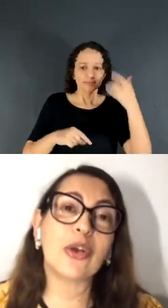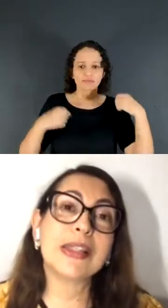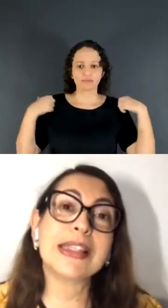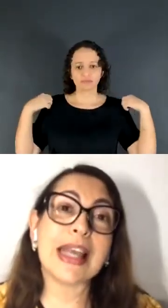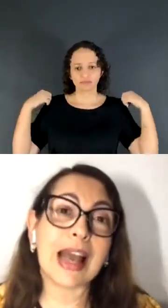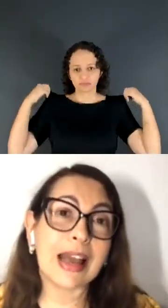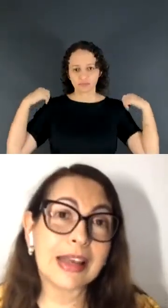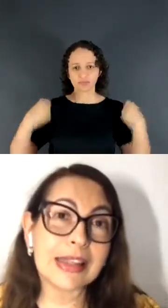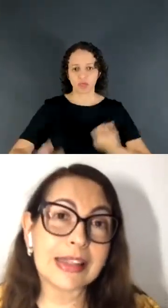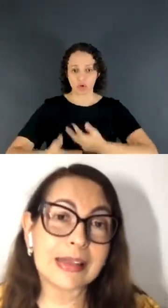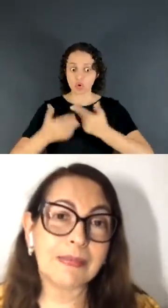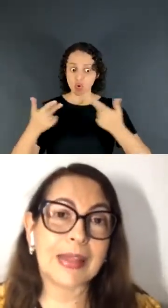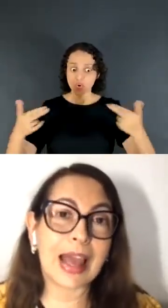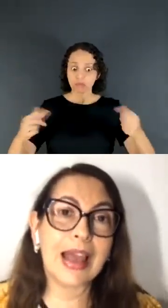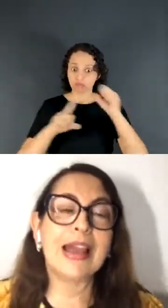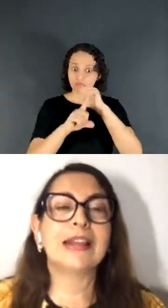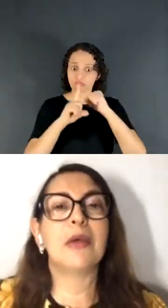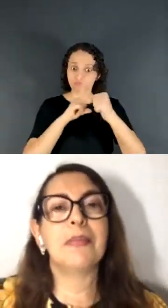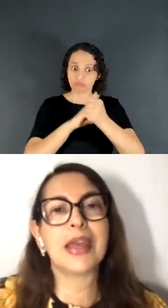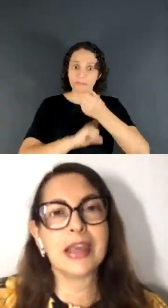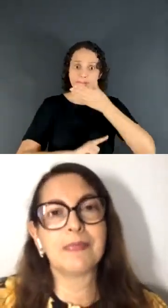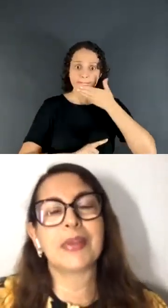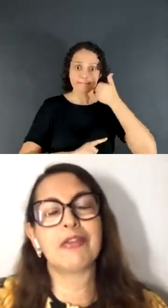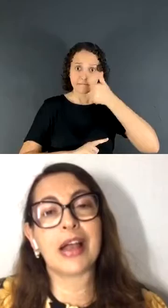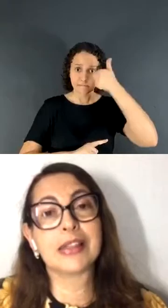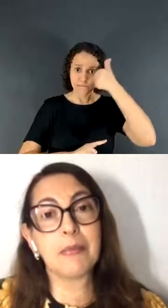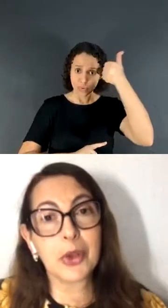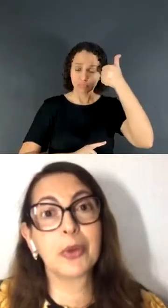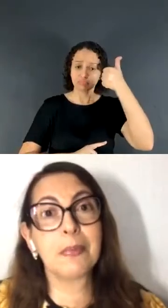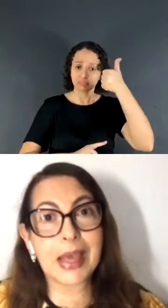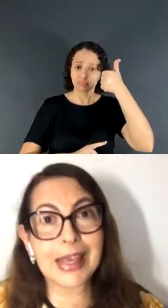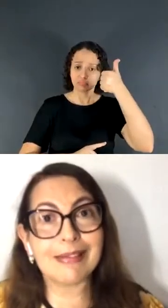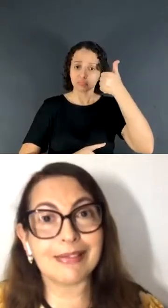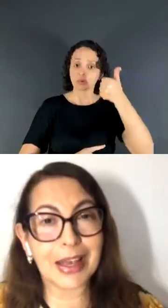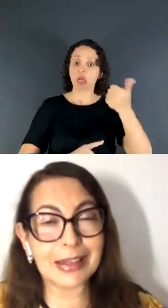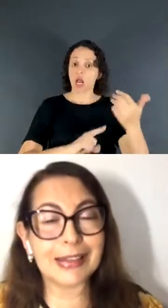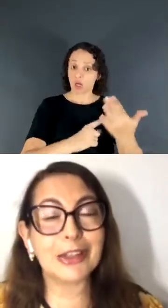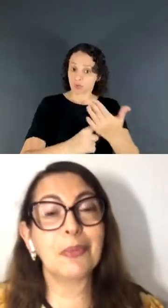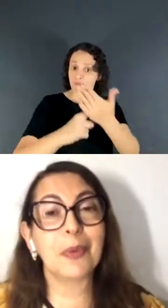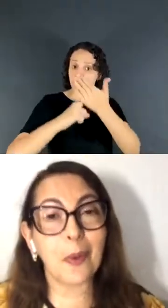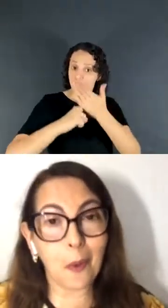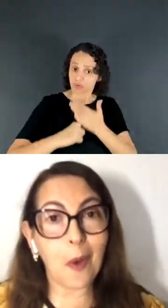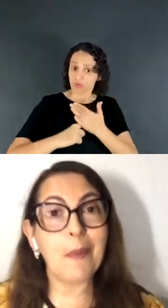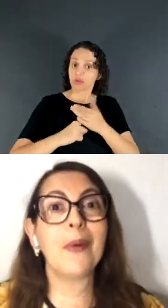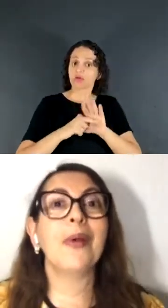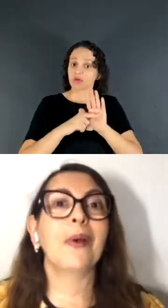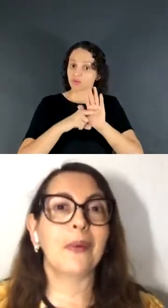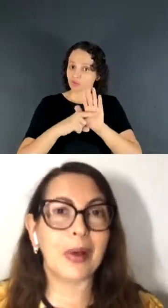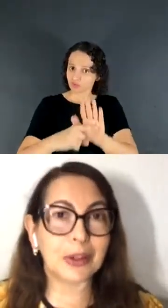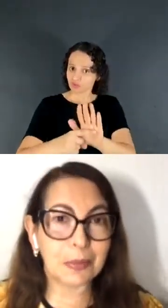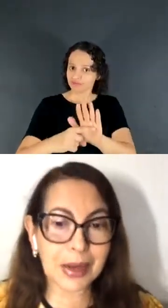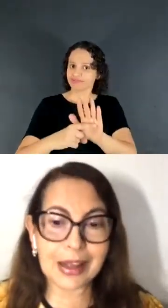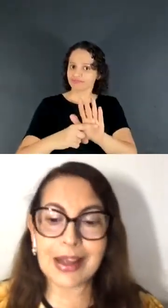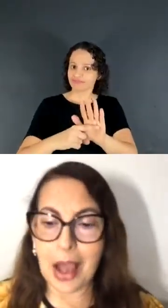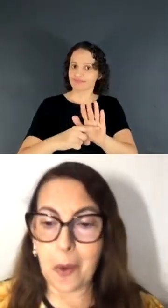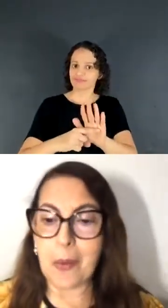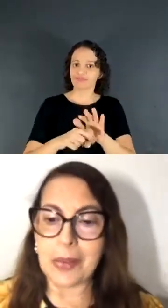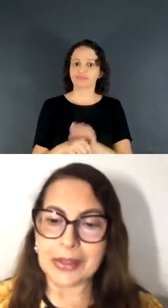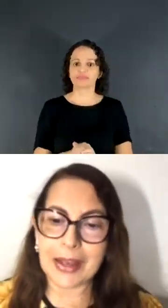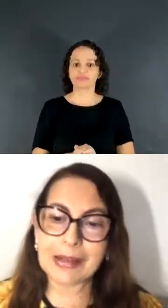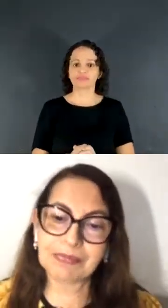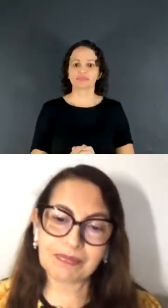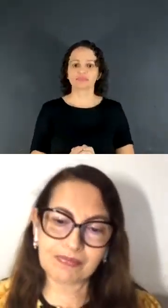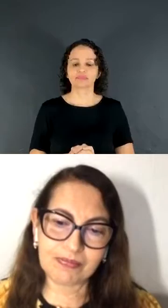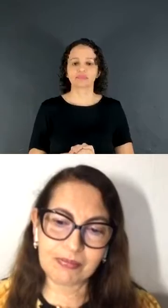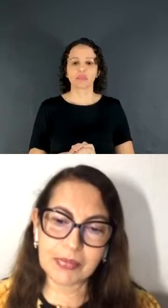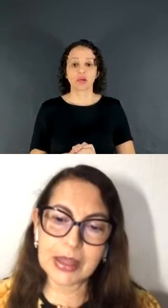atividades sociais, tá? Também fazem muito bem, né? Tanto para o corpo quanto para a alma,